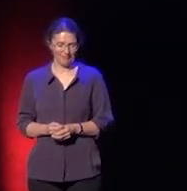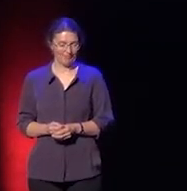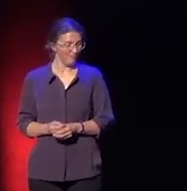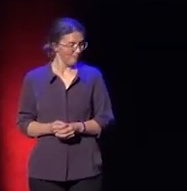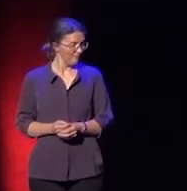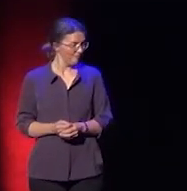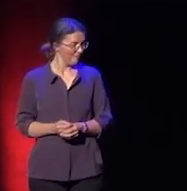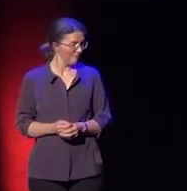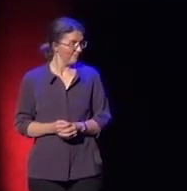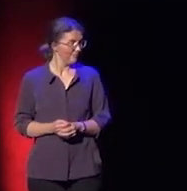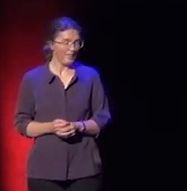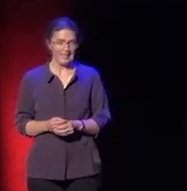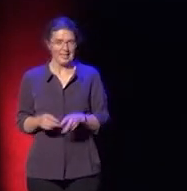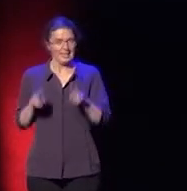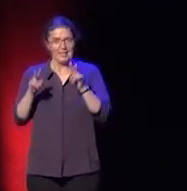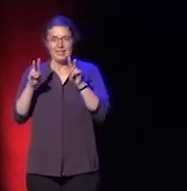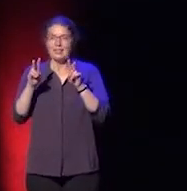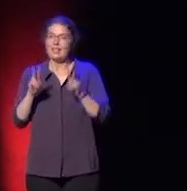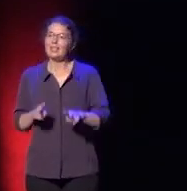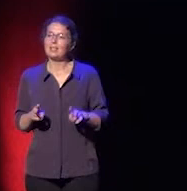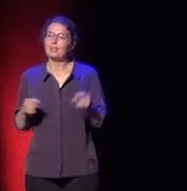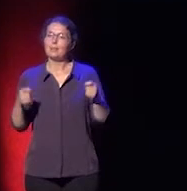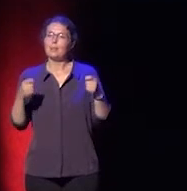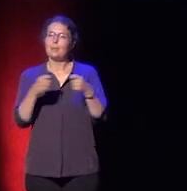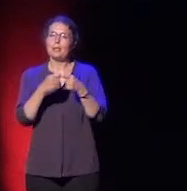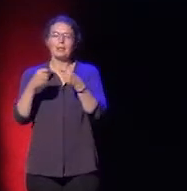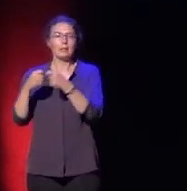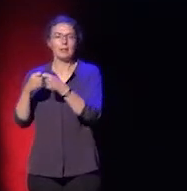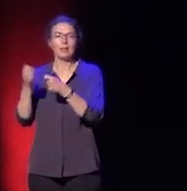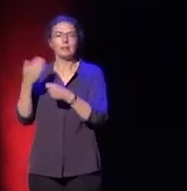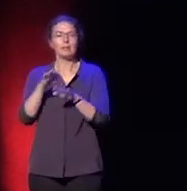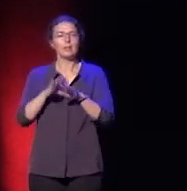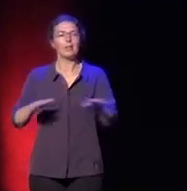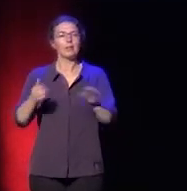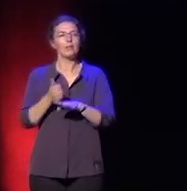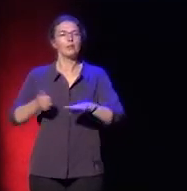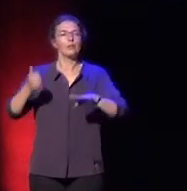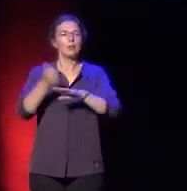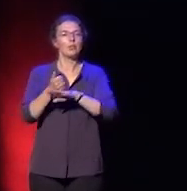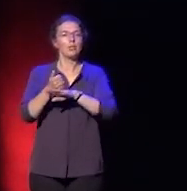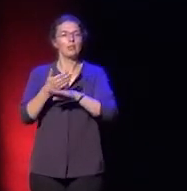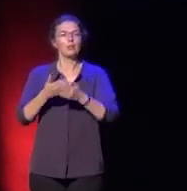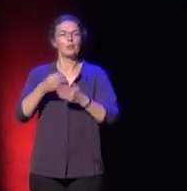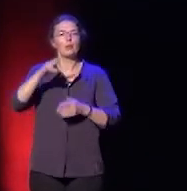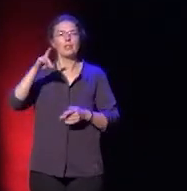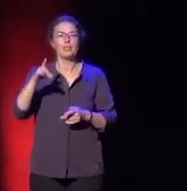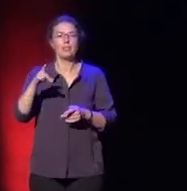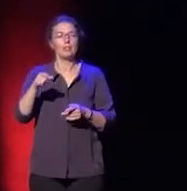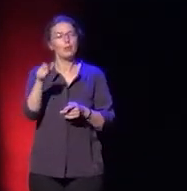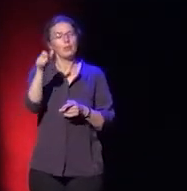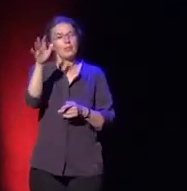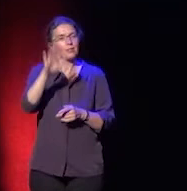Dankeschön. Sehr geehrte Mitglieder des Landesvorstandes des SoVD